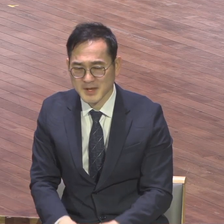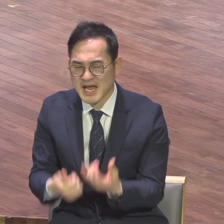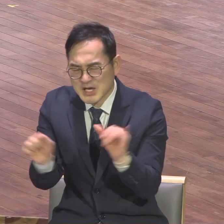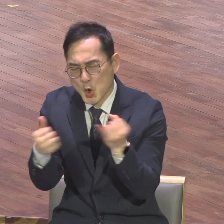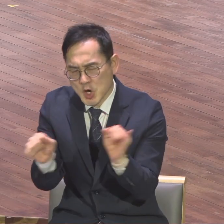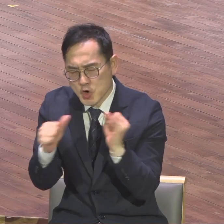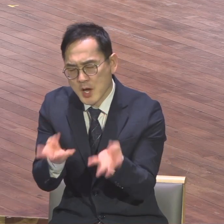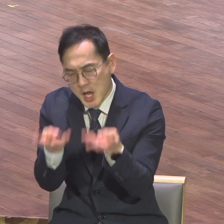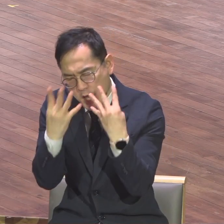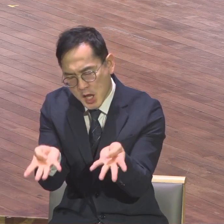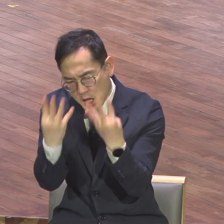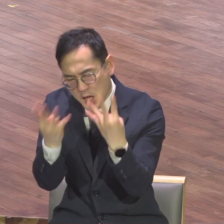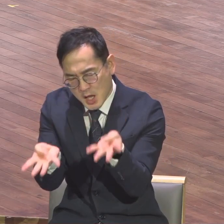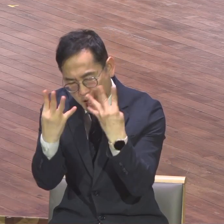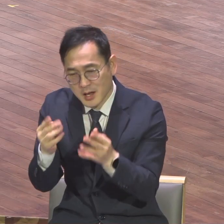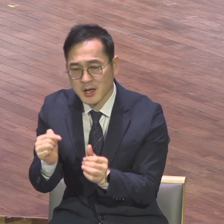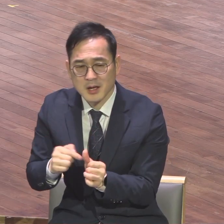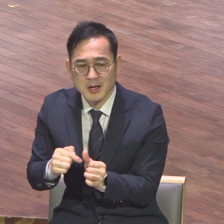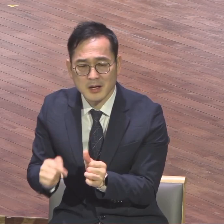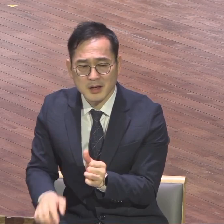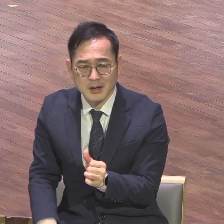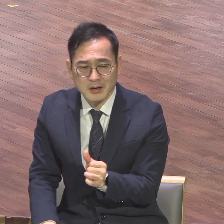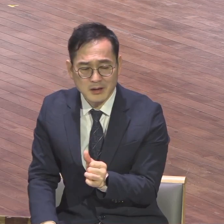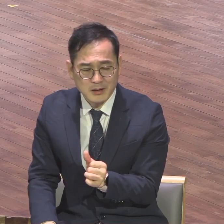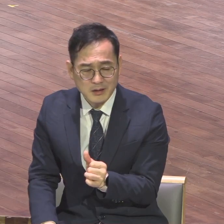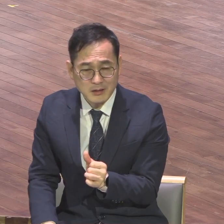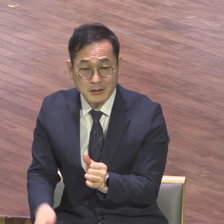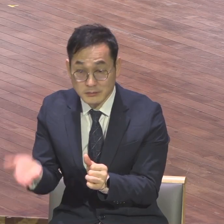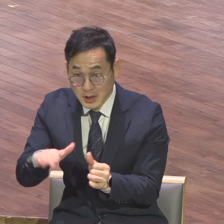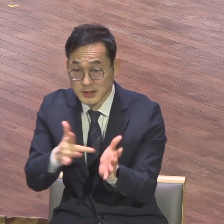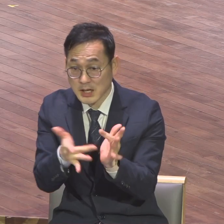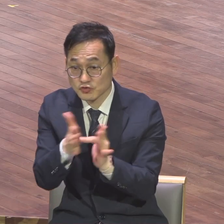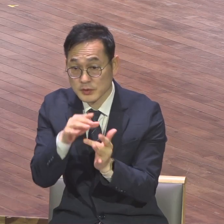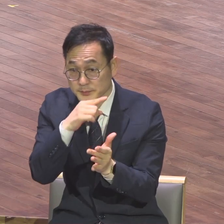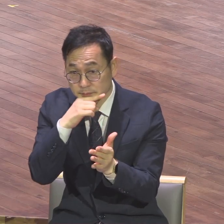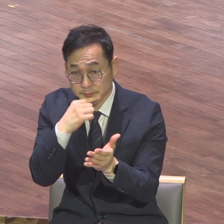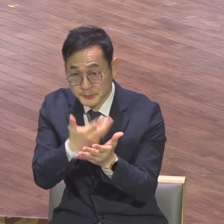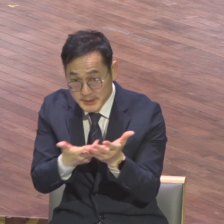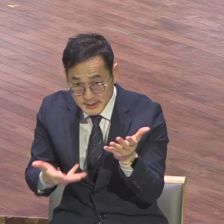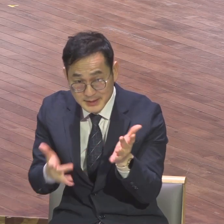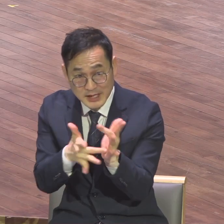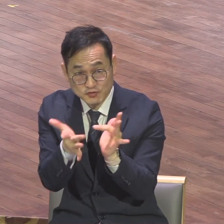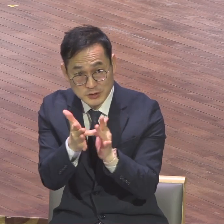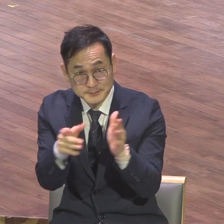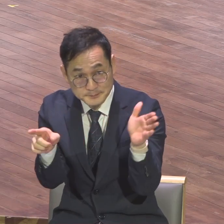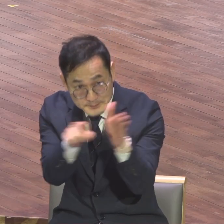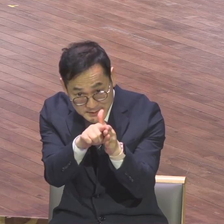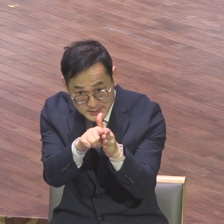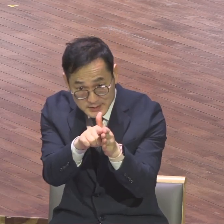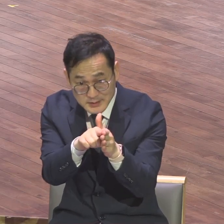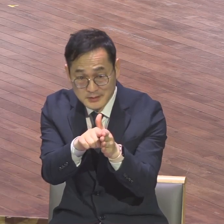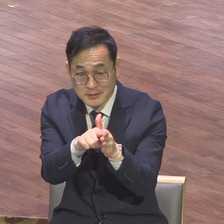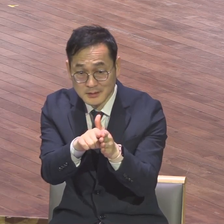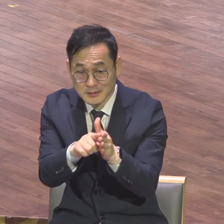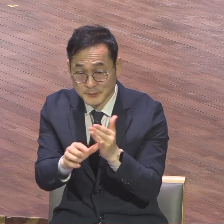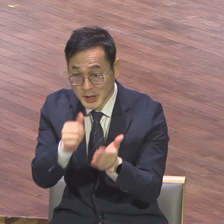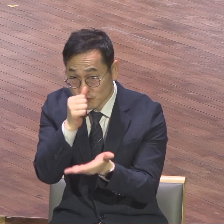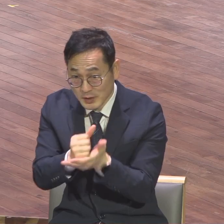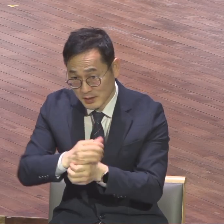교도소를 갔다 왔는데 그렇게 불신자 지적해도 예수 믿는 순간에 죄사함 받고 의인이 되었다.